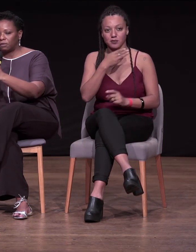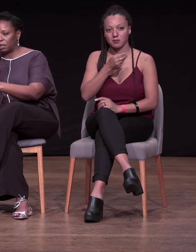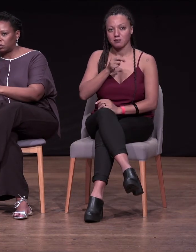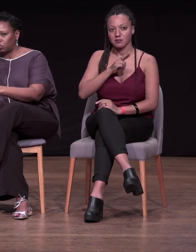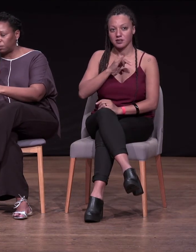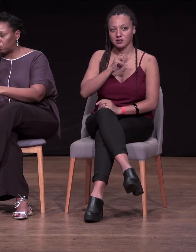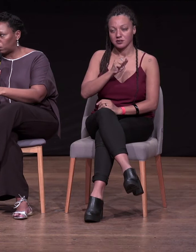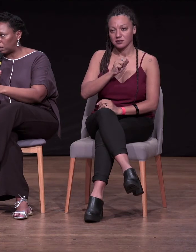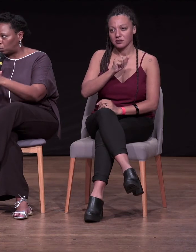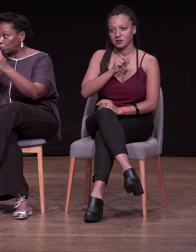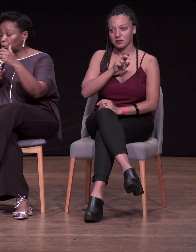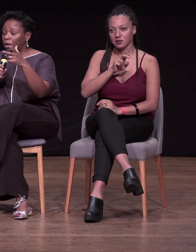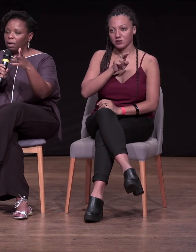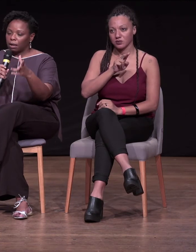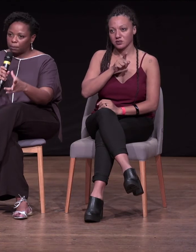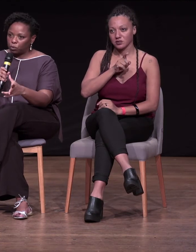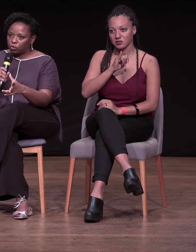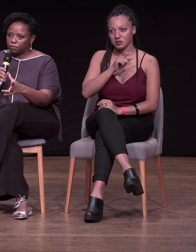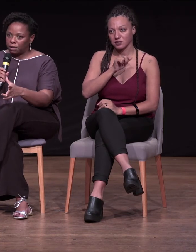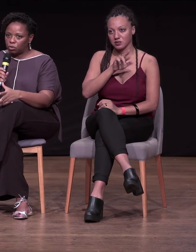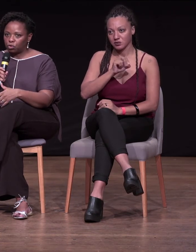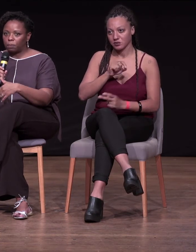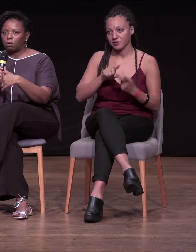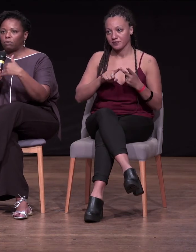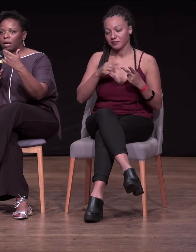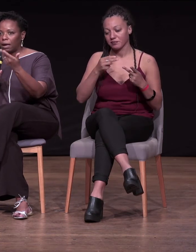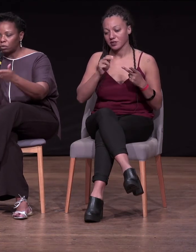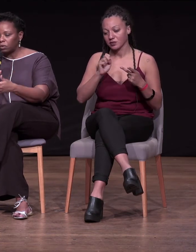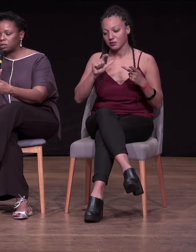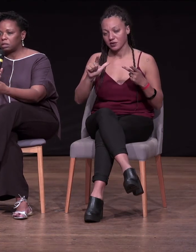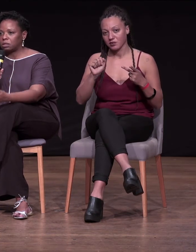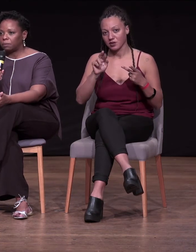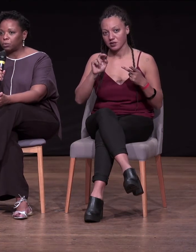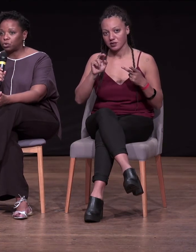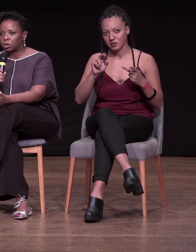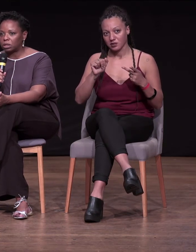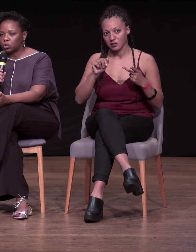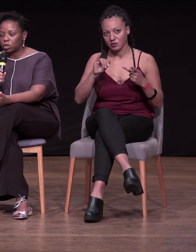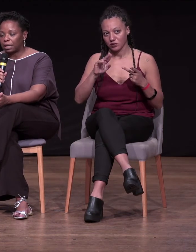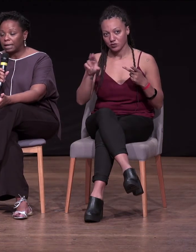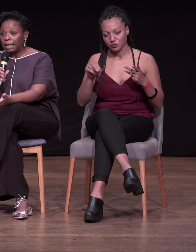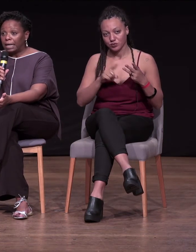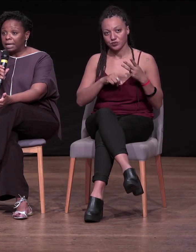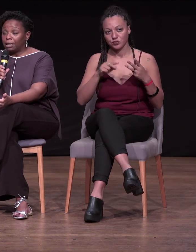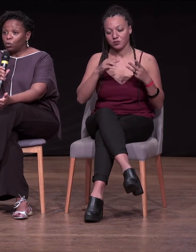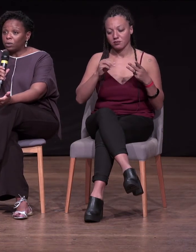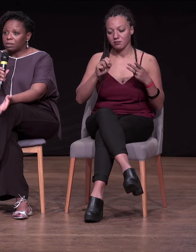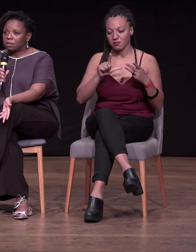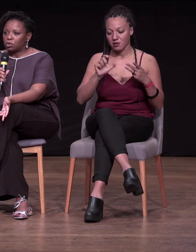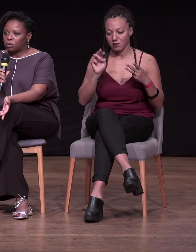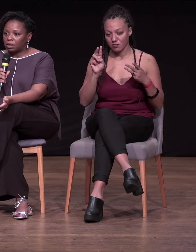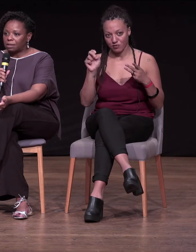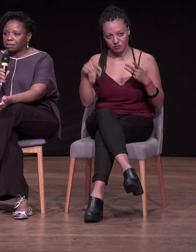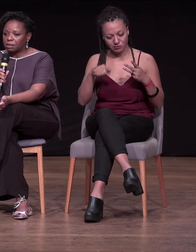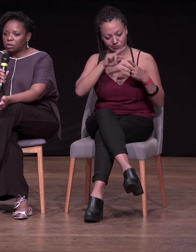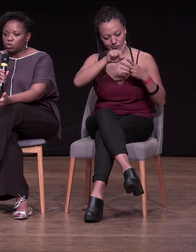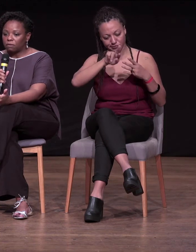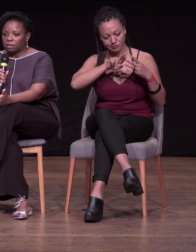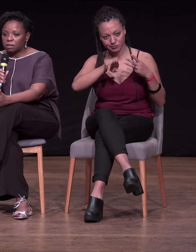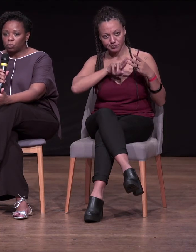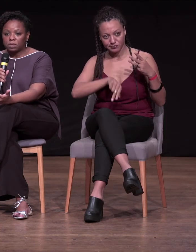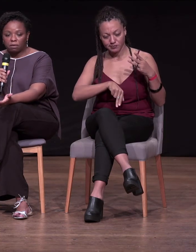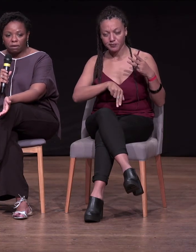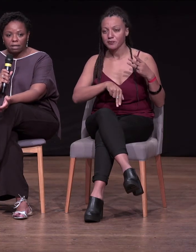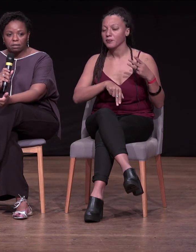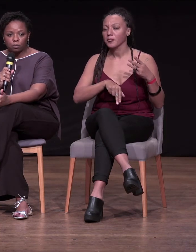muito diferente do Emanuel Araújo, que é muito diferente do Melvin Edwards, e assim por diante, né? E um exercício interessante